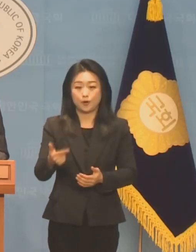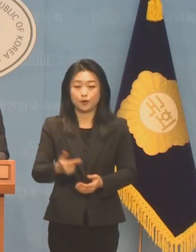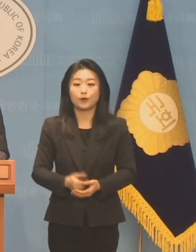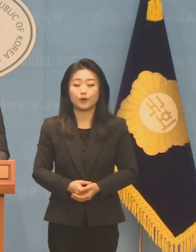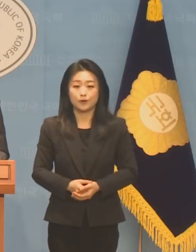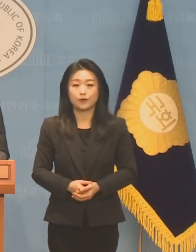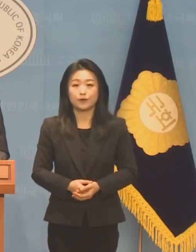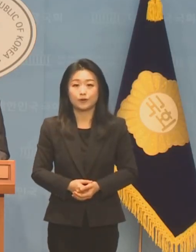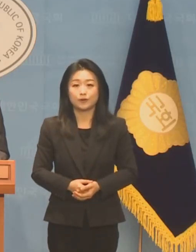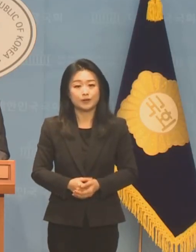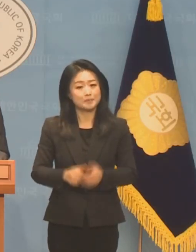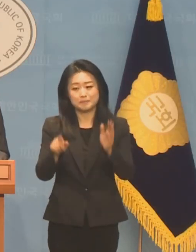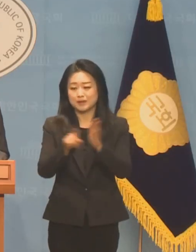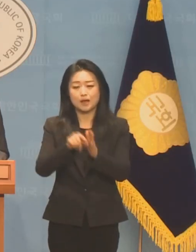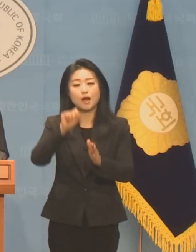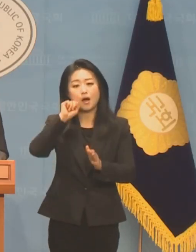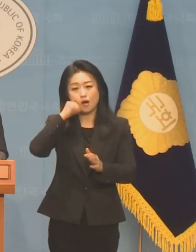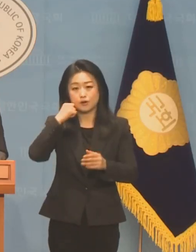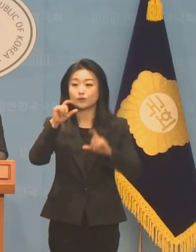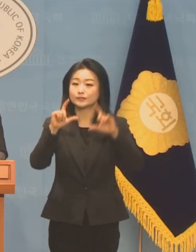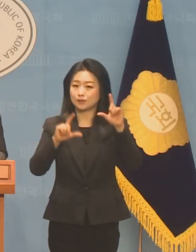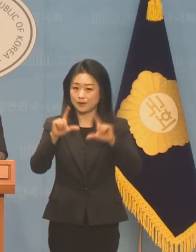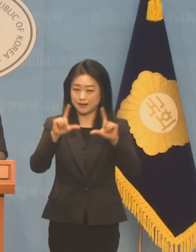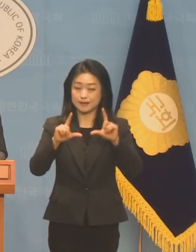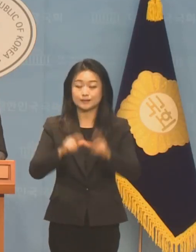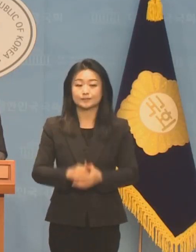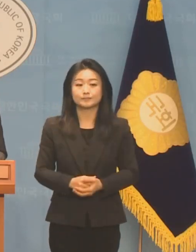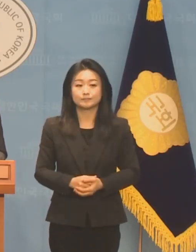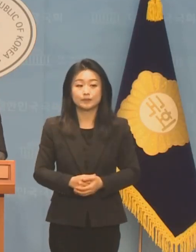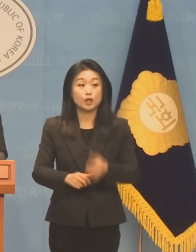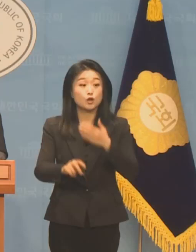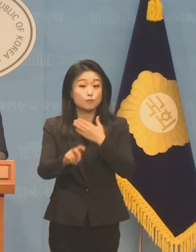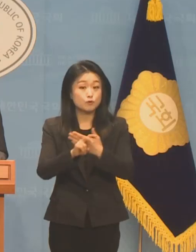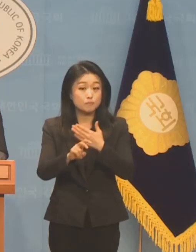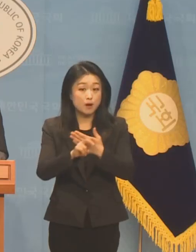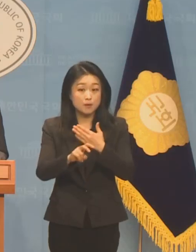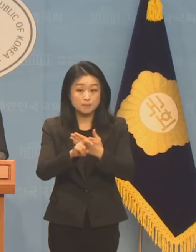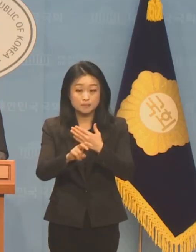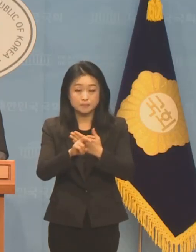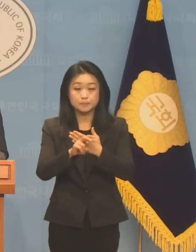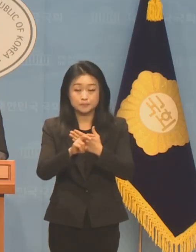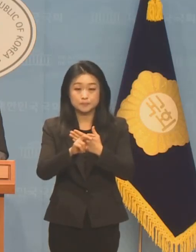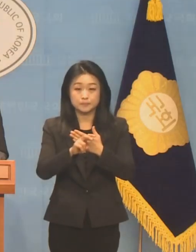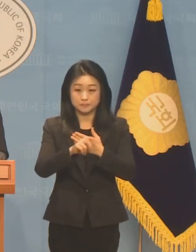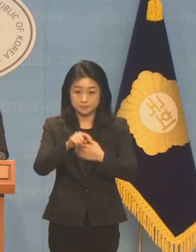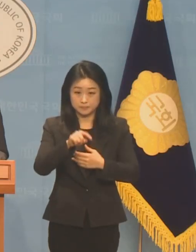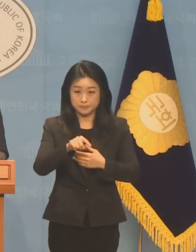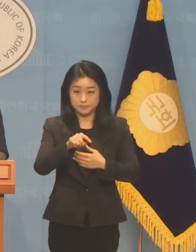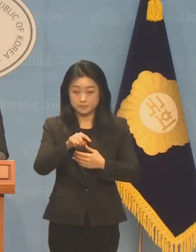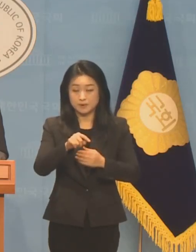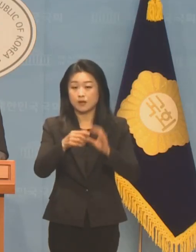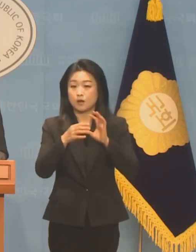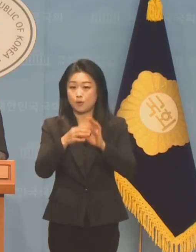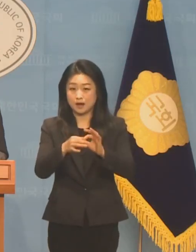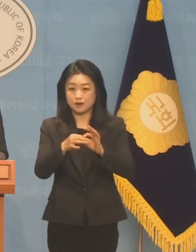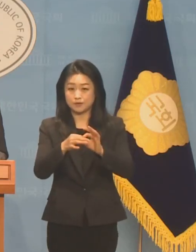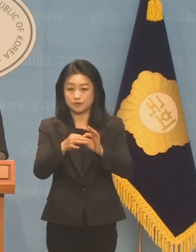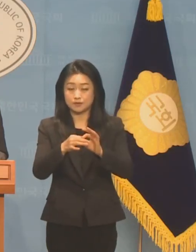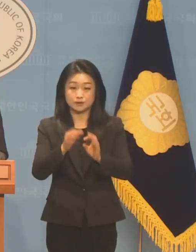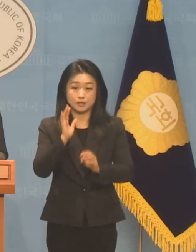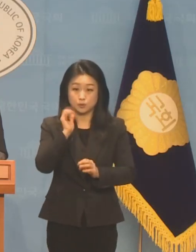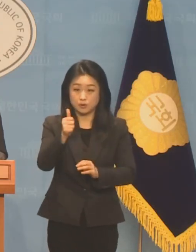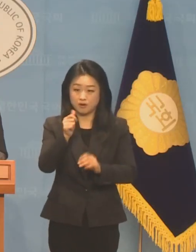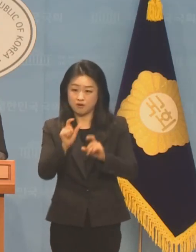이야기입니다. 차마 믿기 힘든 내용입니다. 불법적인 친위 쿠데타를 일으킨 대통령이 조금의 반성도 없이